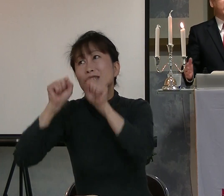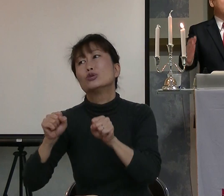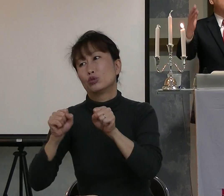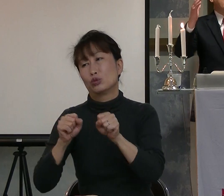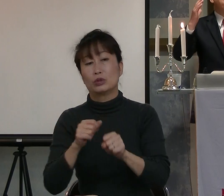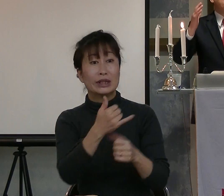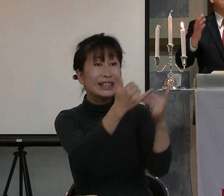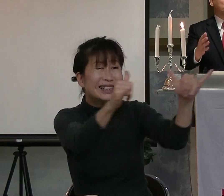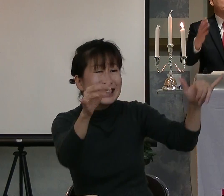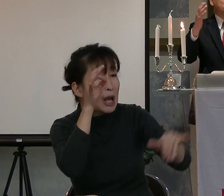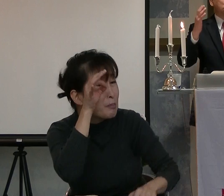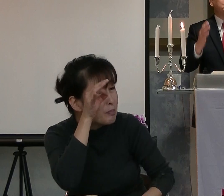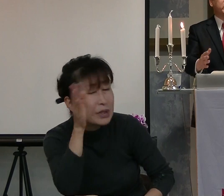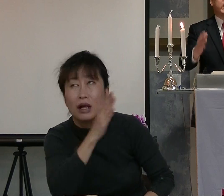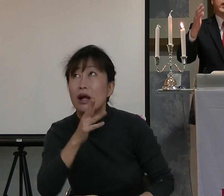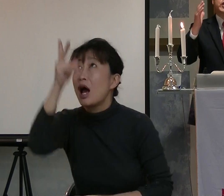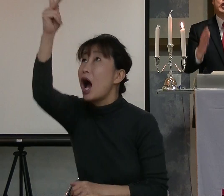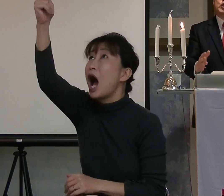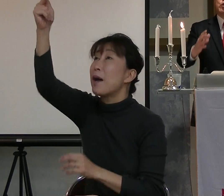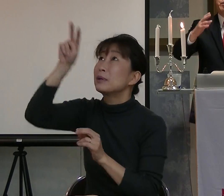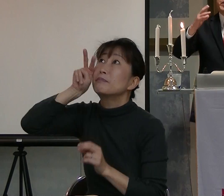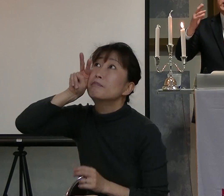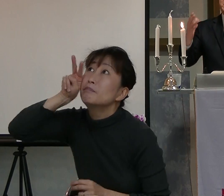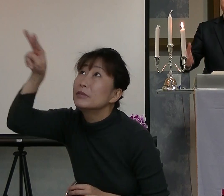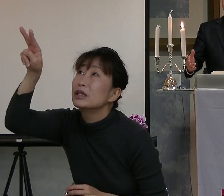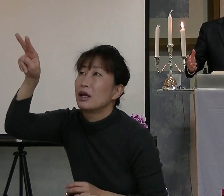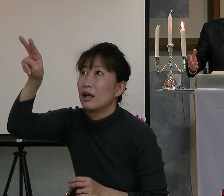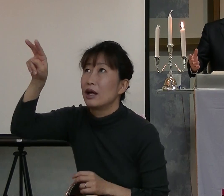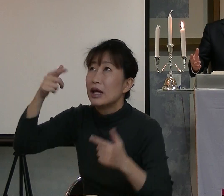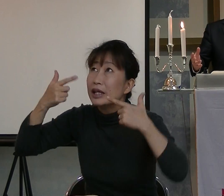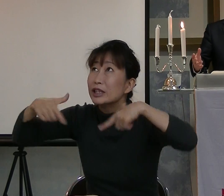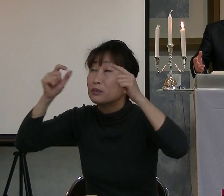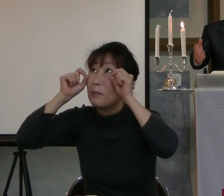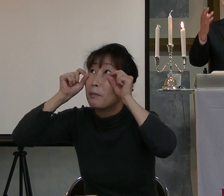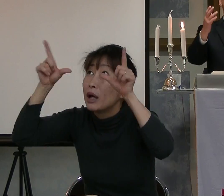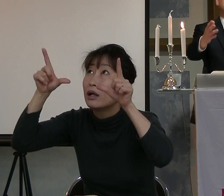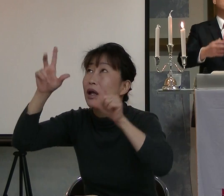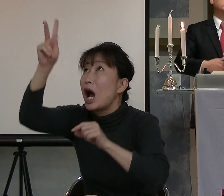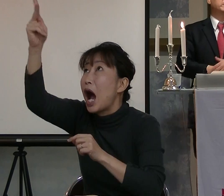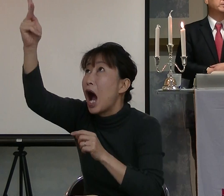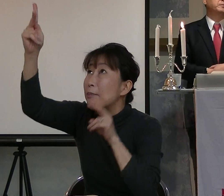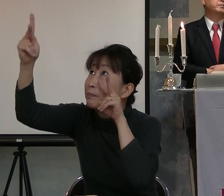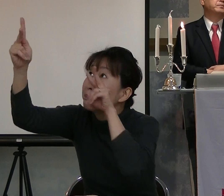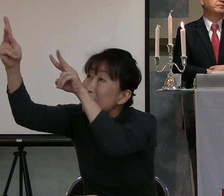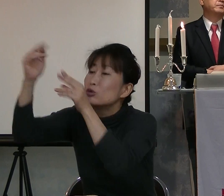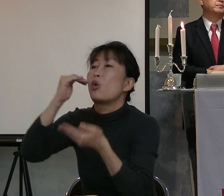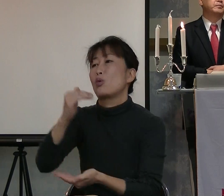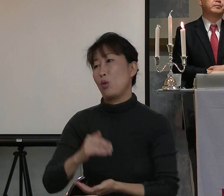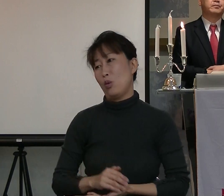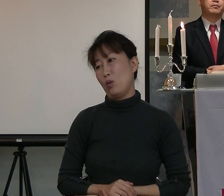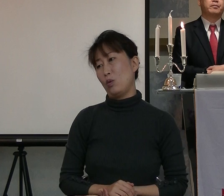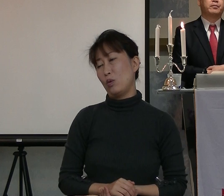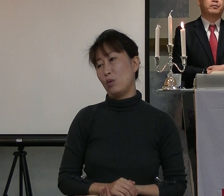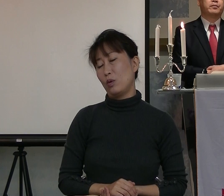じゃなくて、神ご自身を見て、いつも目覚まして神を見ることなん